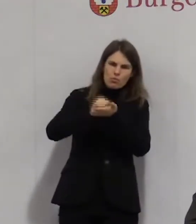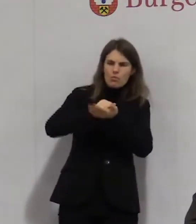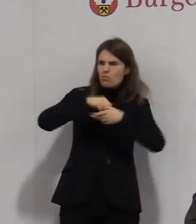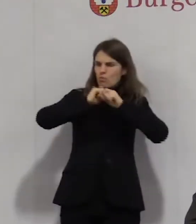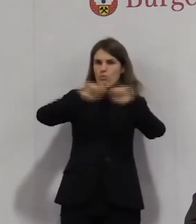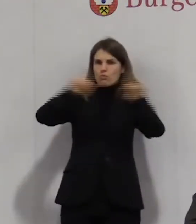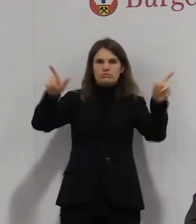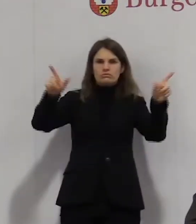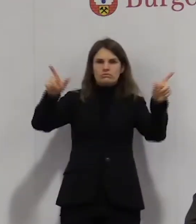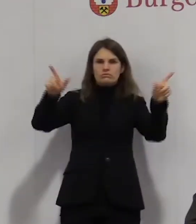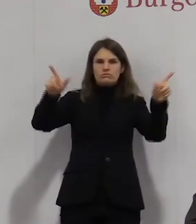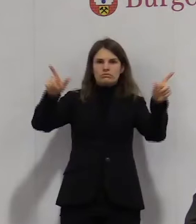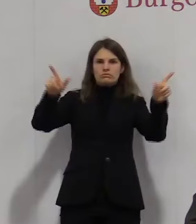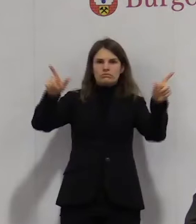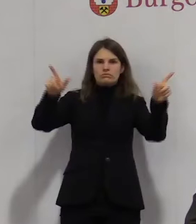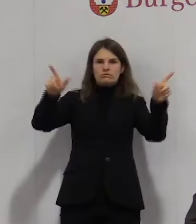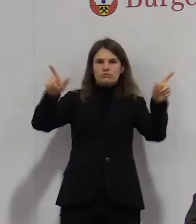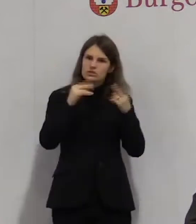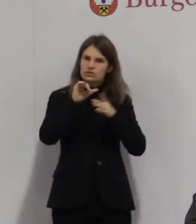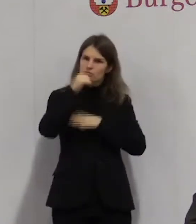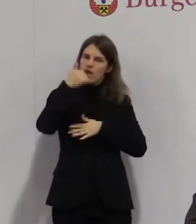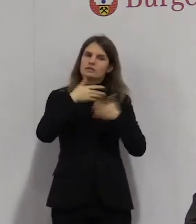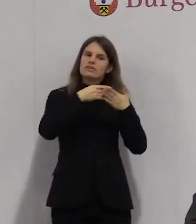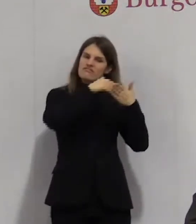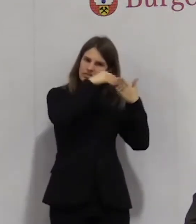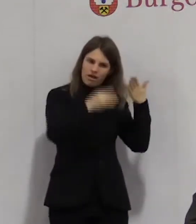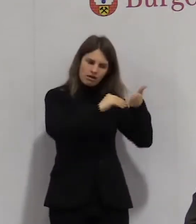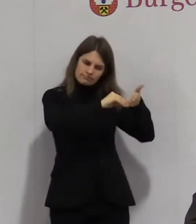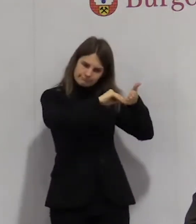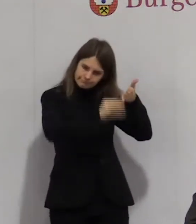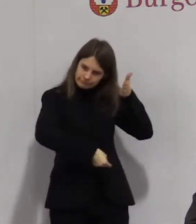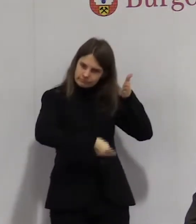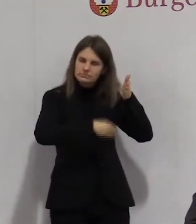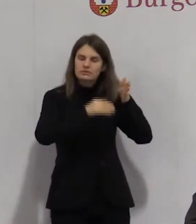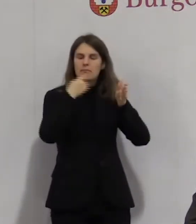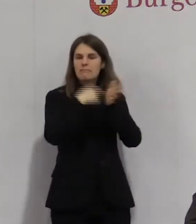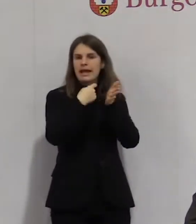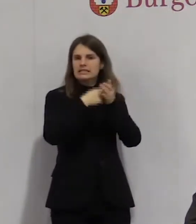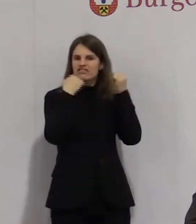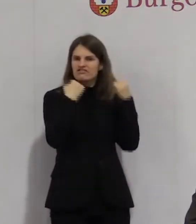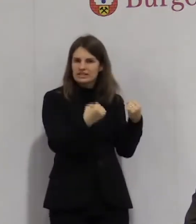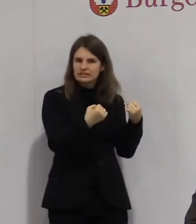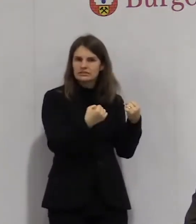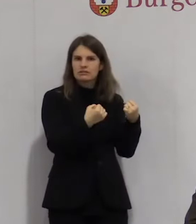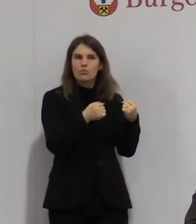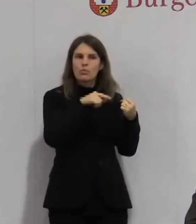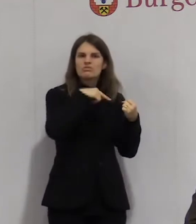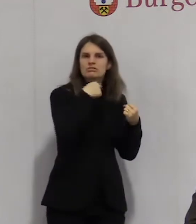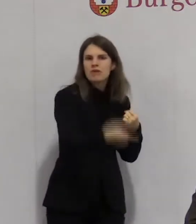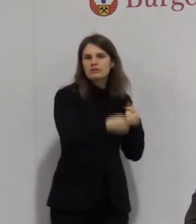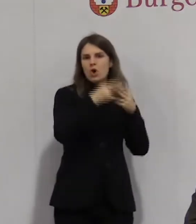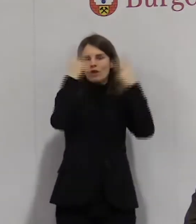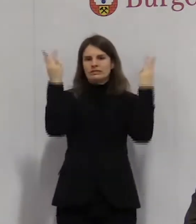dazu gehört, dass man entsprechende Preise auch sicher hat und vereinbart hat. Und da ist es überhaupt nicht hilfreich, wenn man